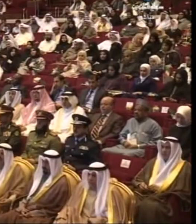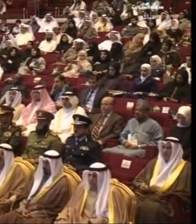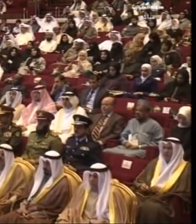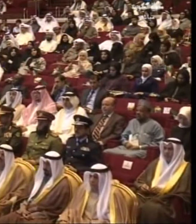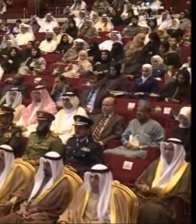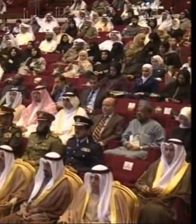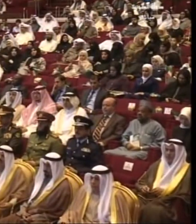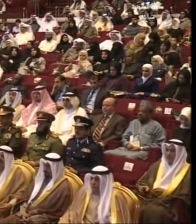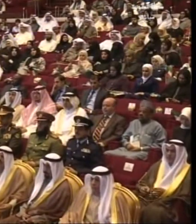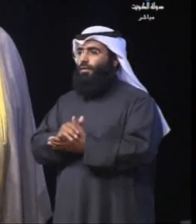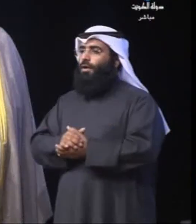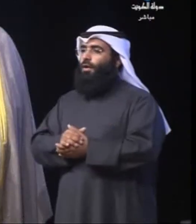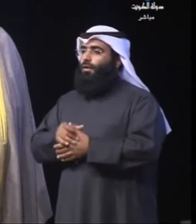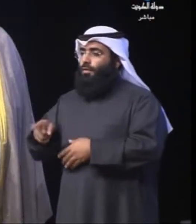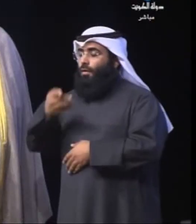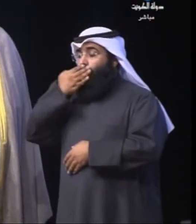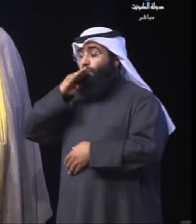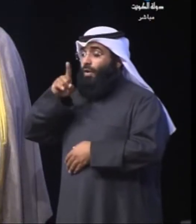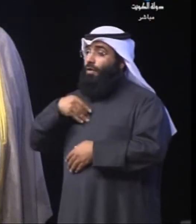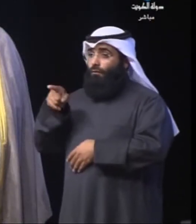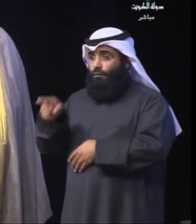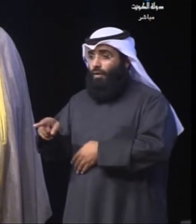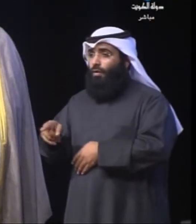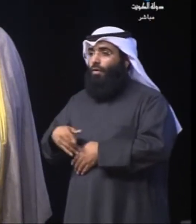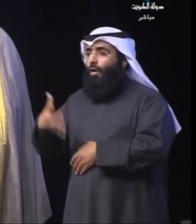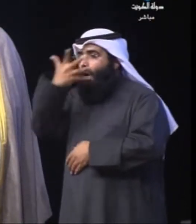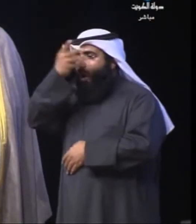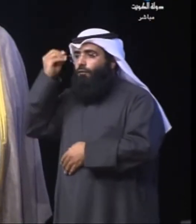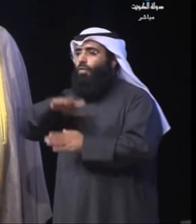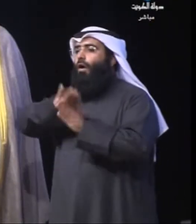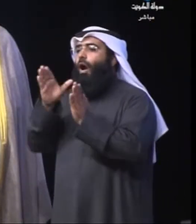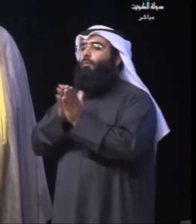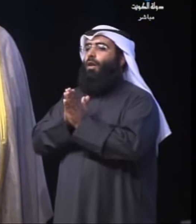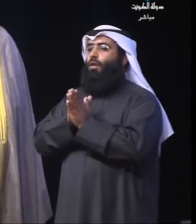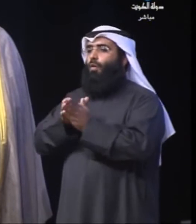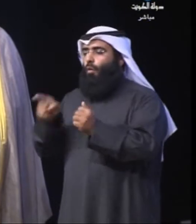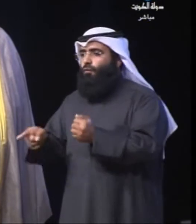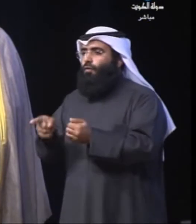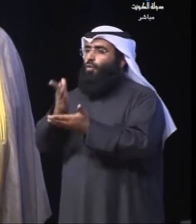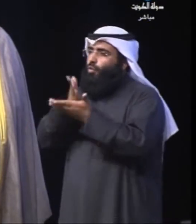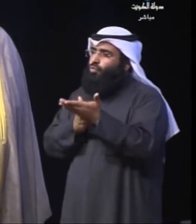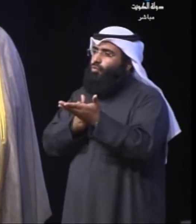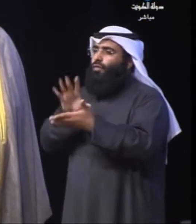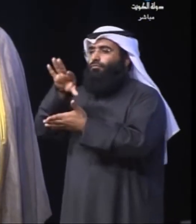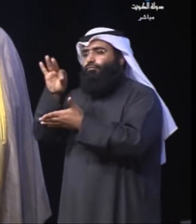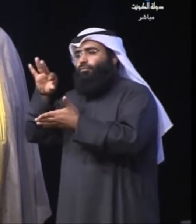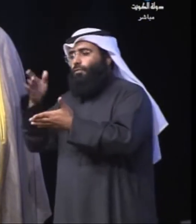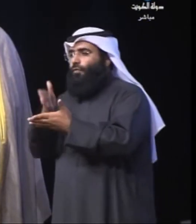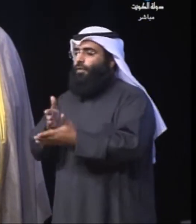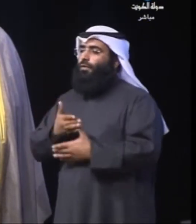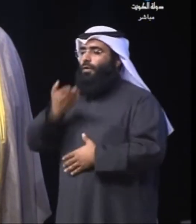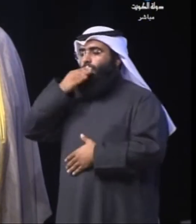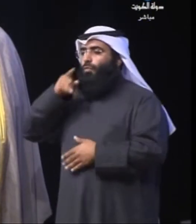وجل، منهم من من الله عليه بكرمه فحفظه كاملا، ومنهم من يحفظ أجزاء منه وهم على طريق